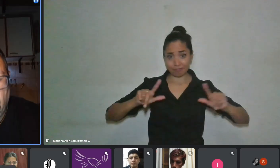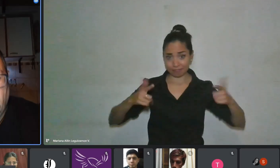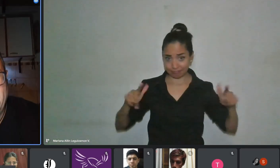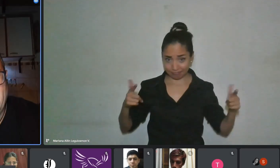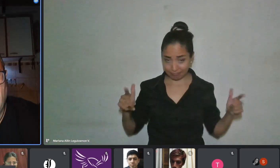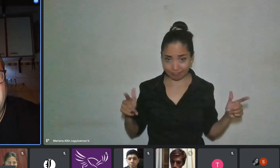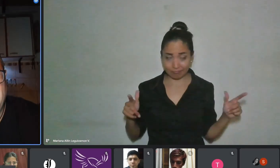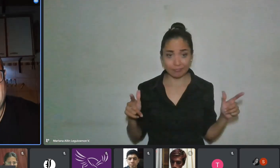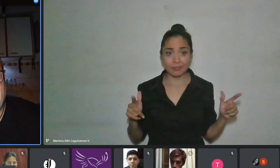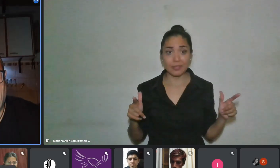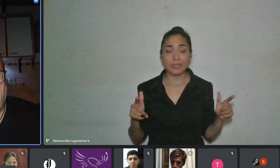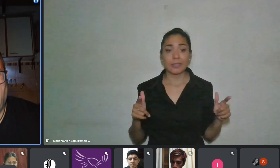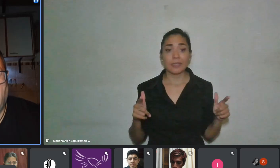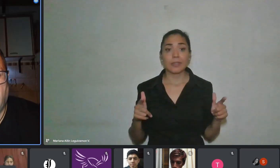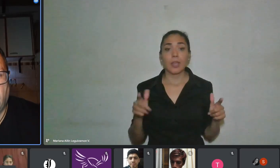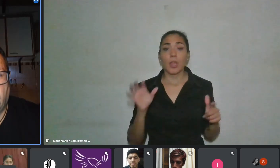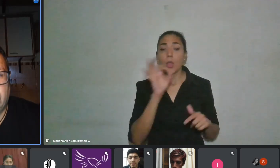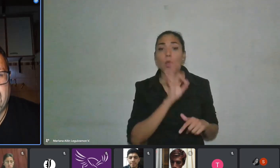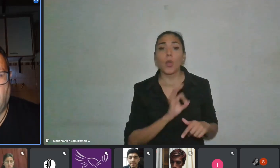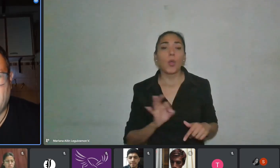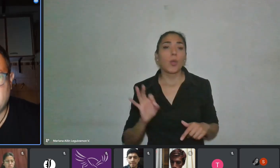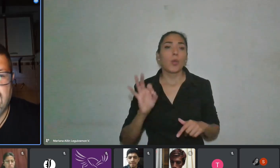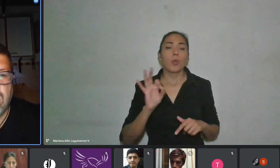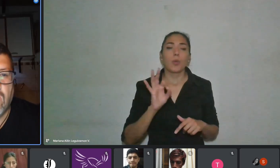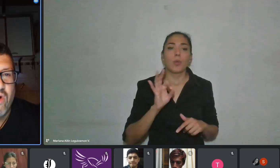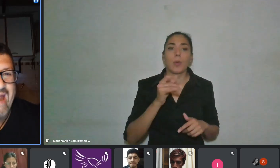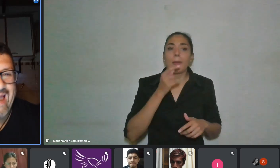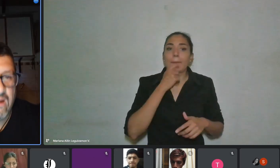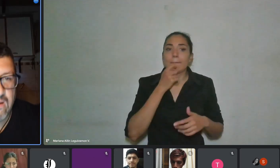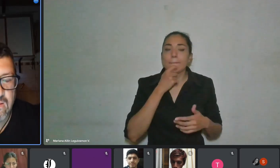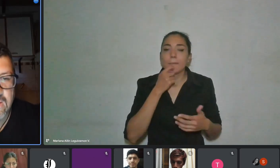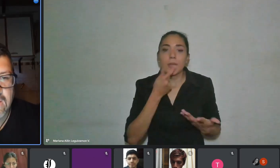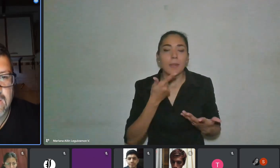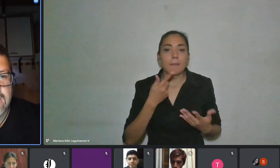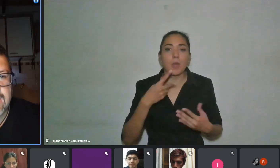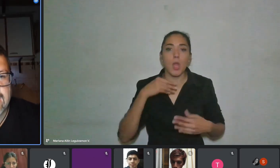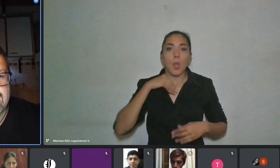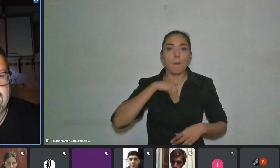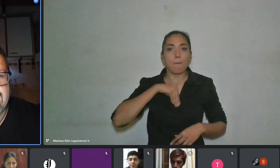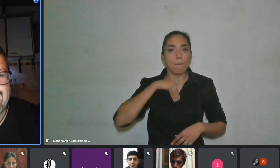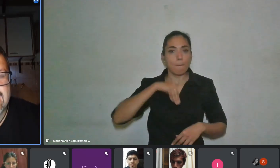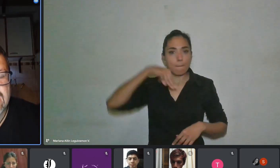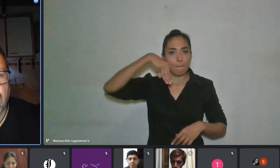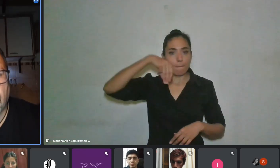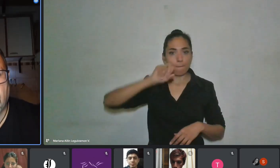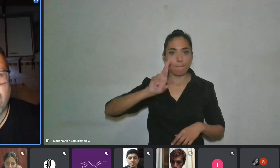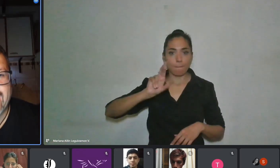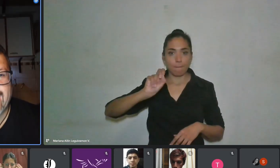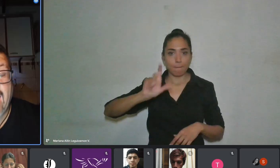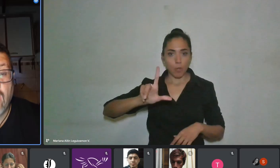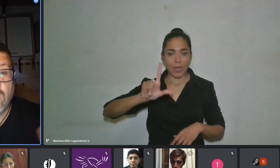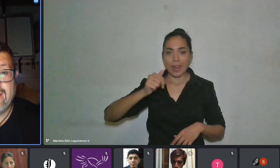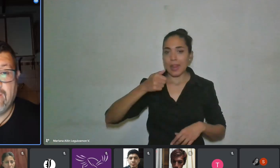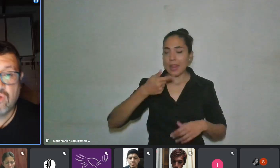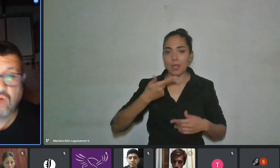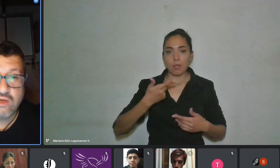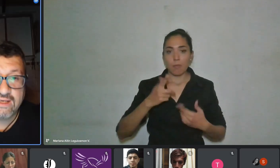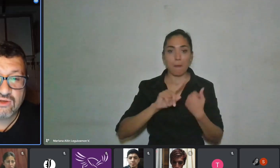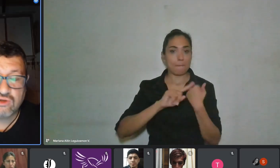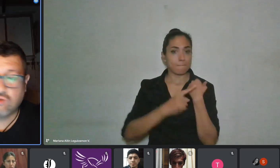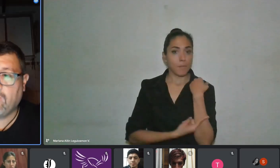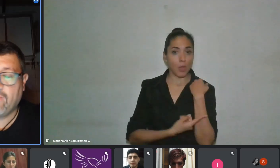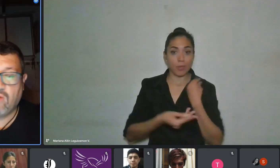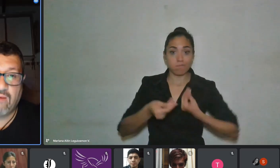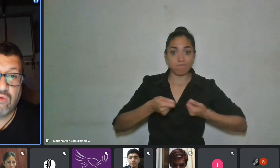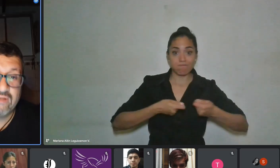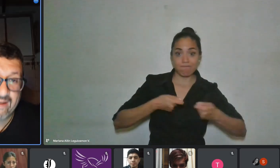digamos, no había un límite tampoco cuasi moral de ejercicio del poder a lo que tenemos hoy, que